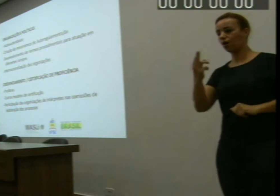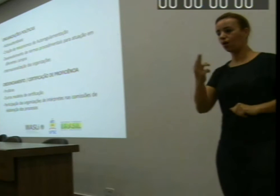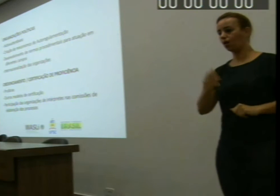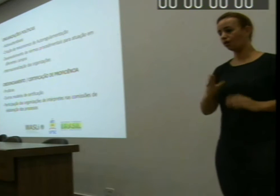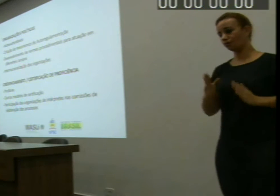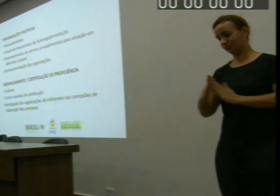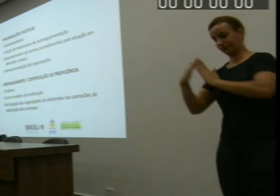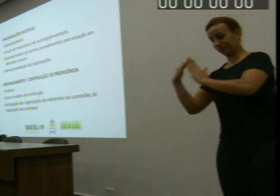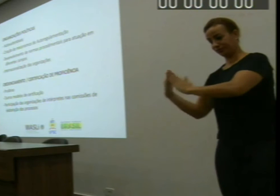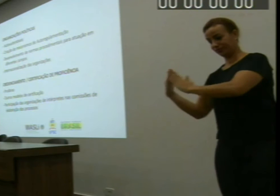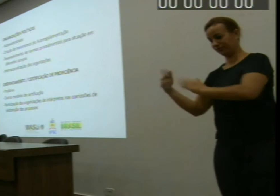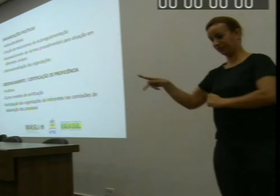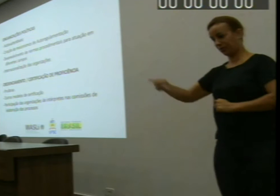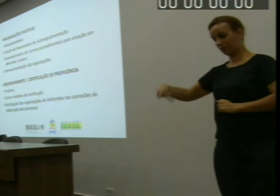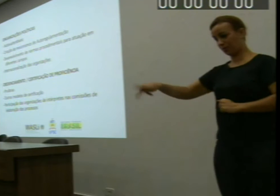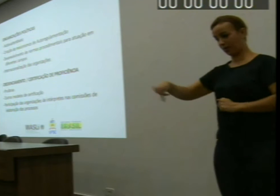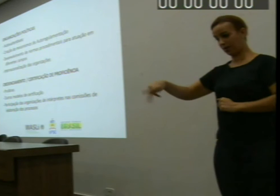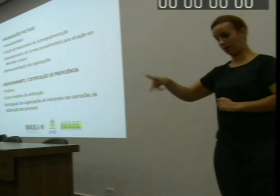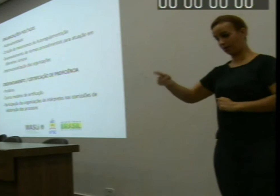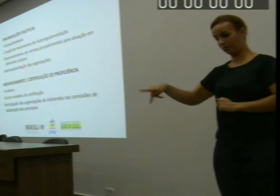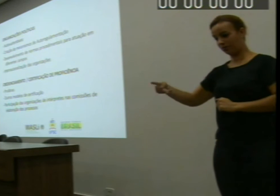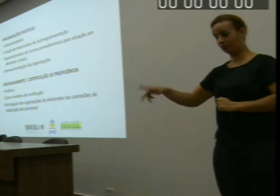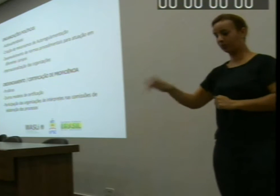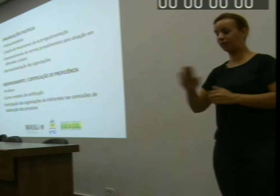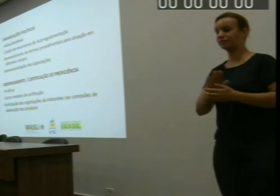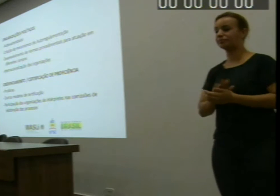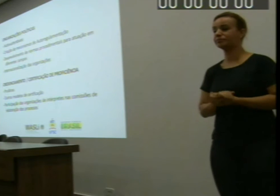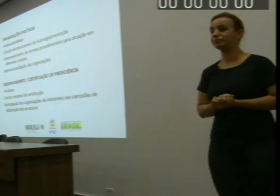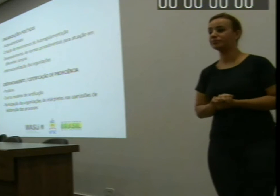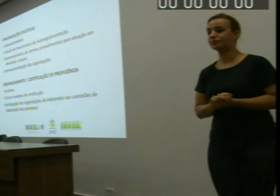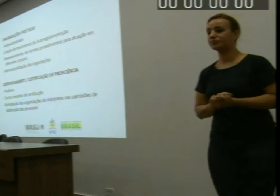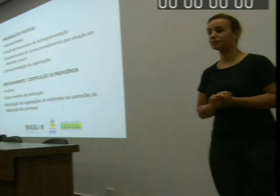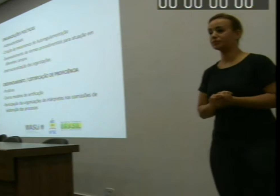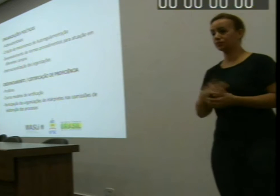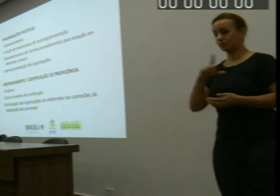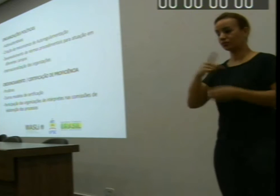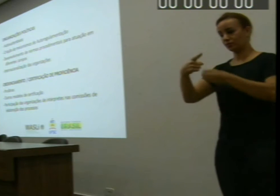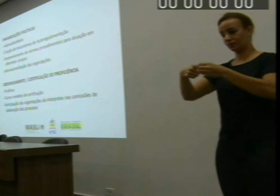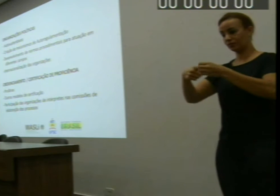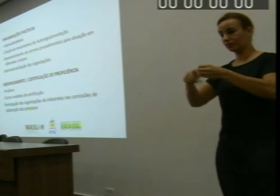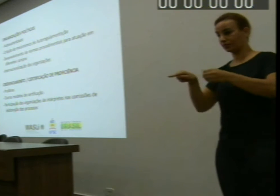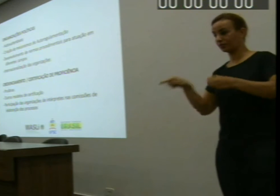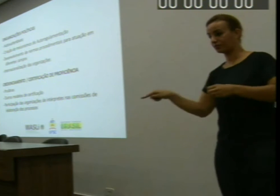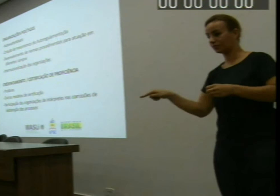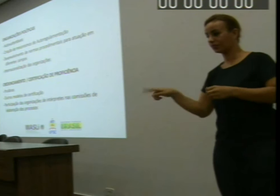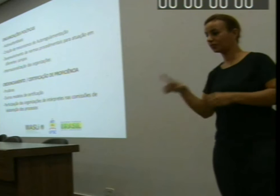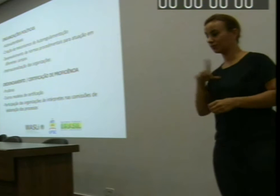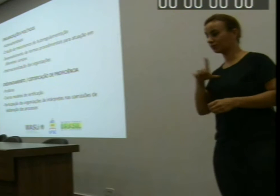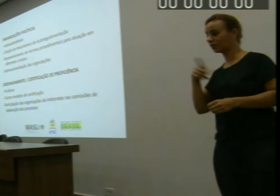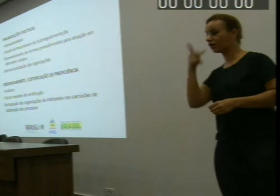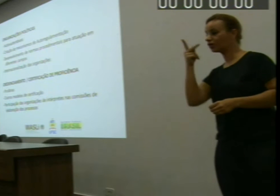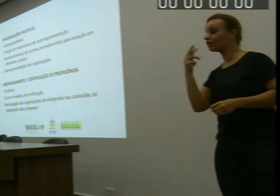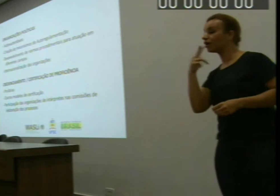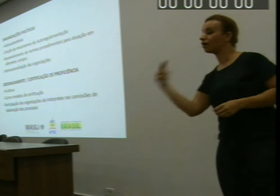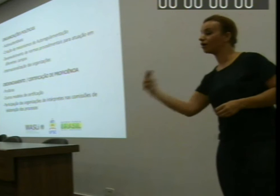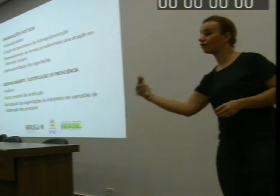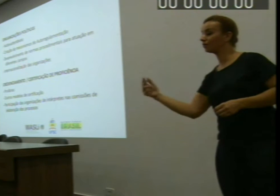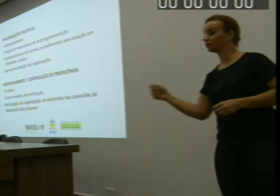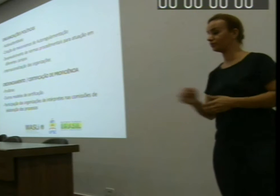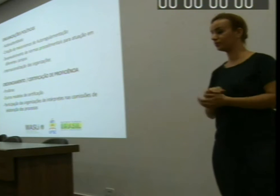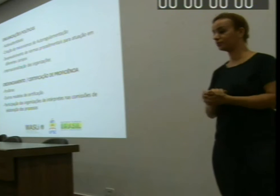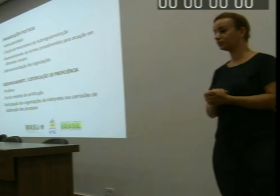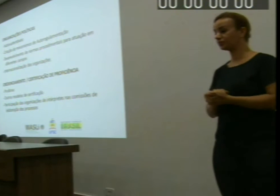pontap Porã é muito mais reduzido né em p como é cidade realmente fronteiriça a gente sabe que a população lá tende a ser bilíngue